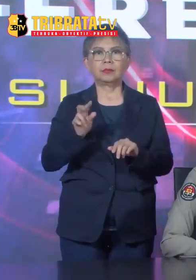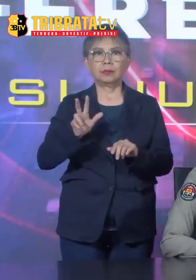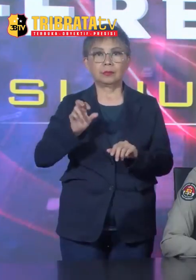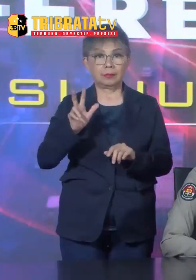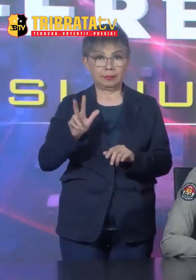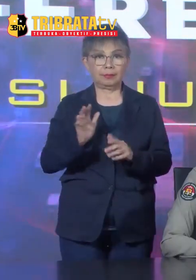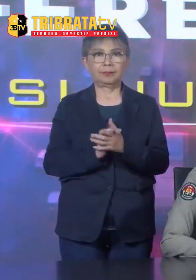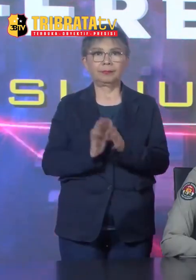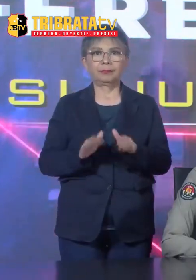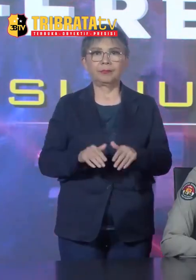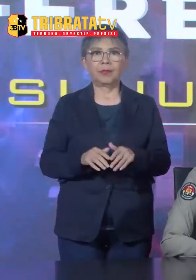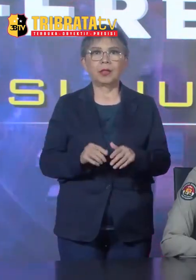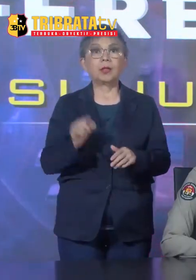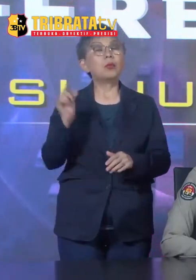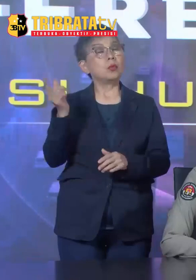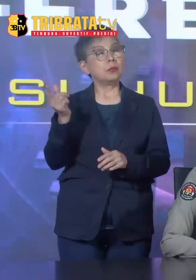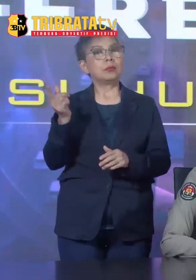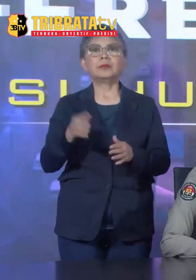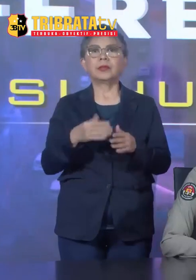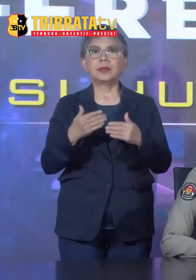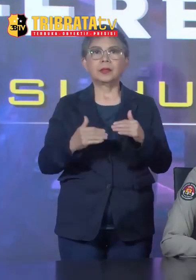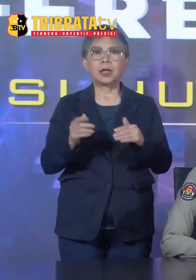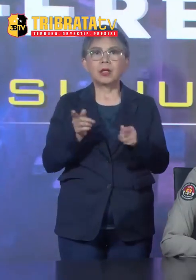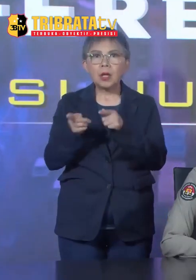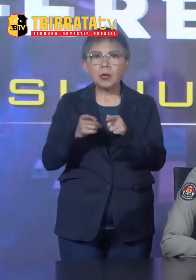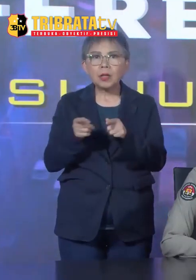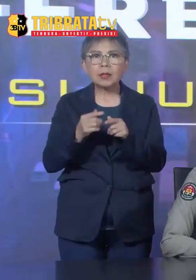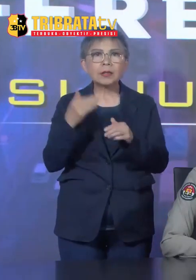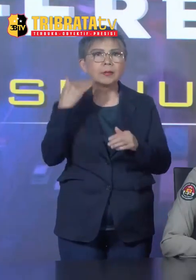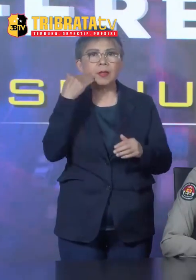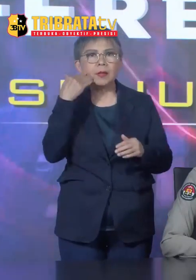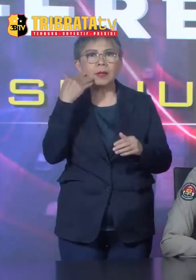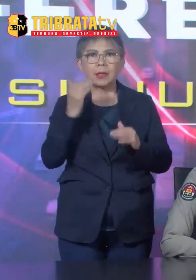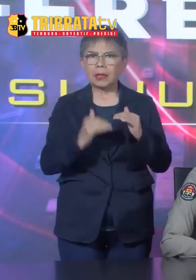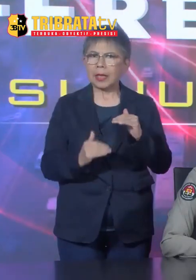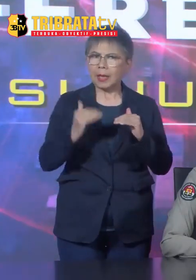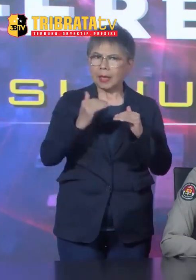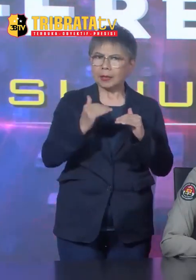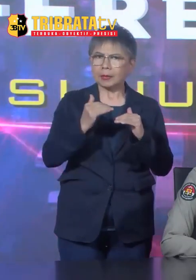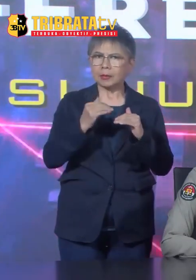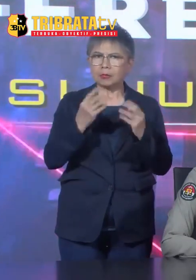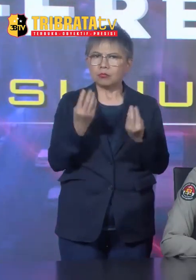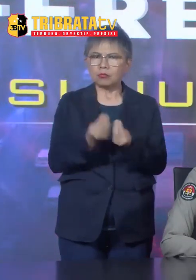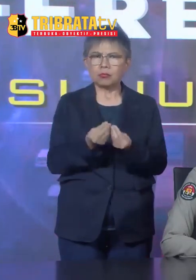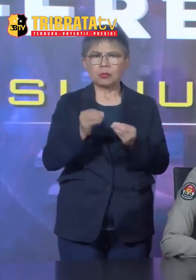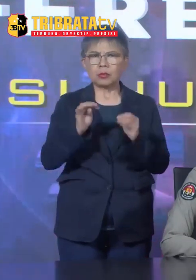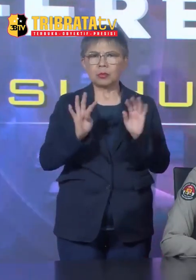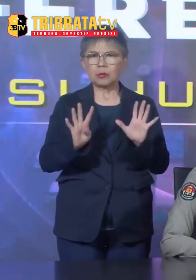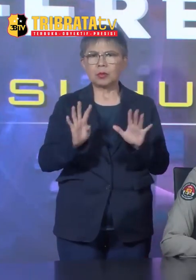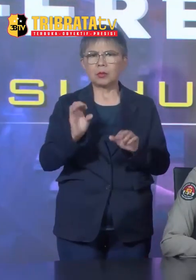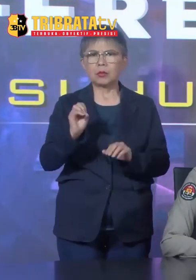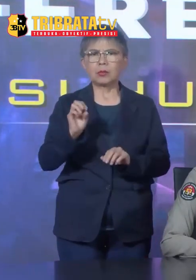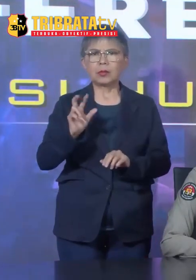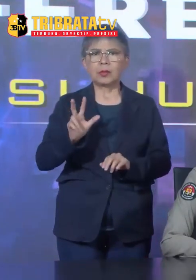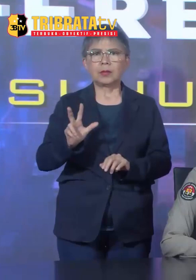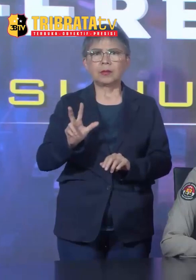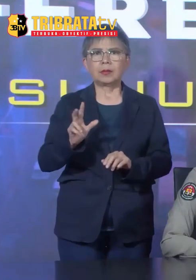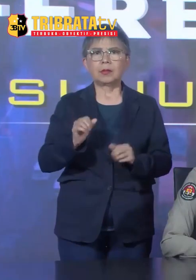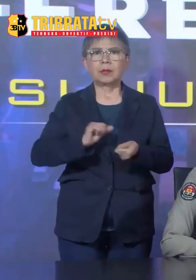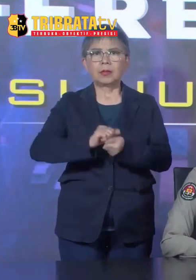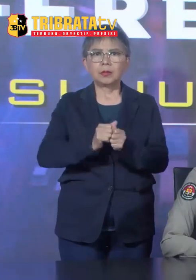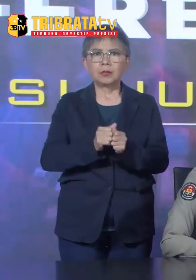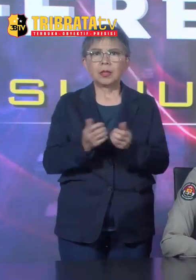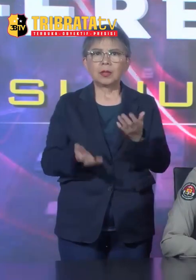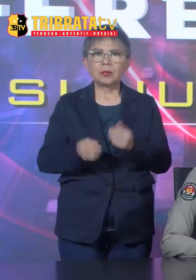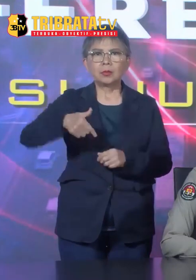2023 secara umum trend gangguan Kamtibmas mengalami kenaikan sebanyak 903